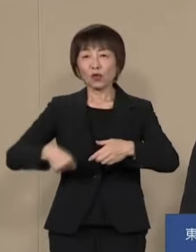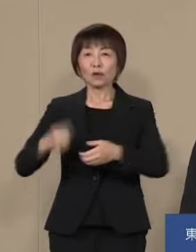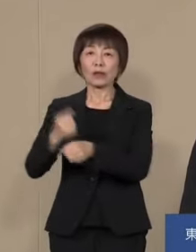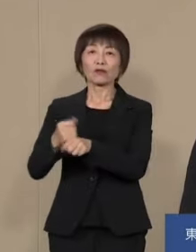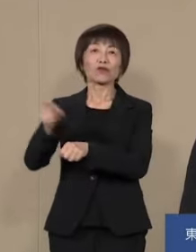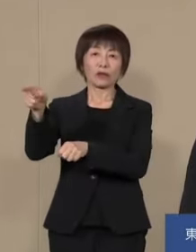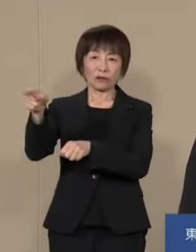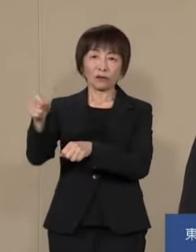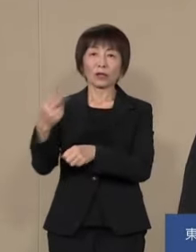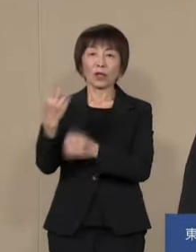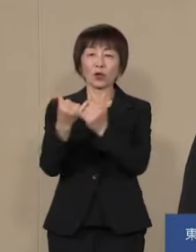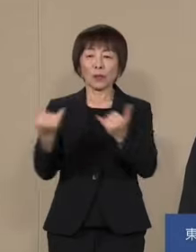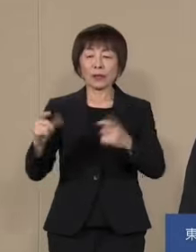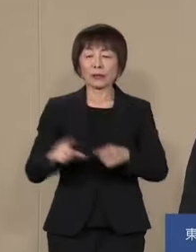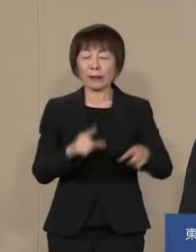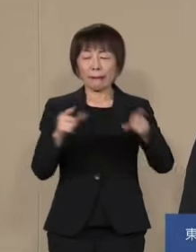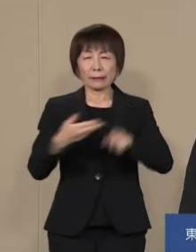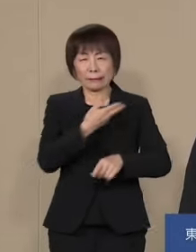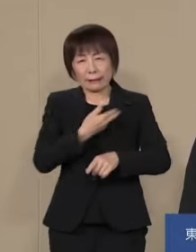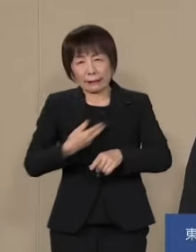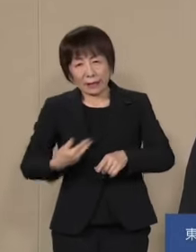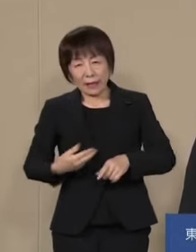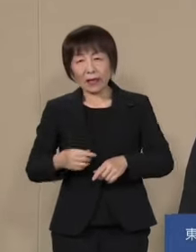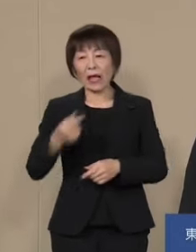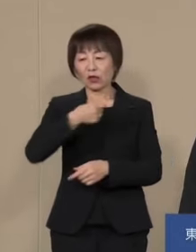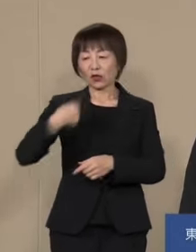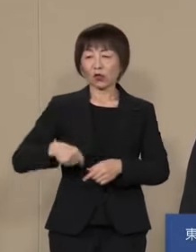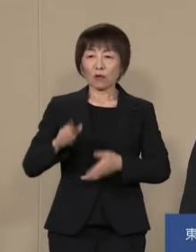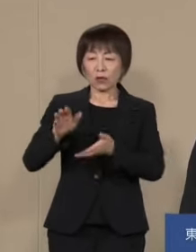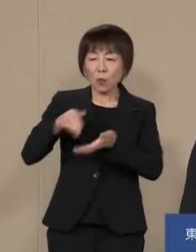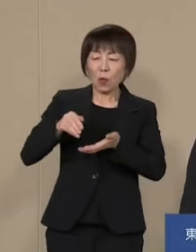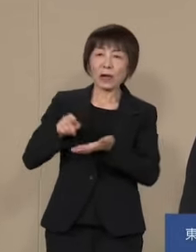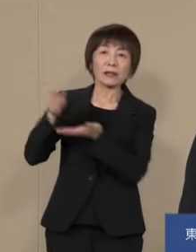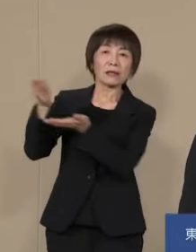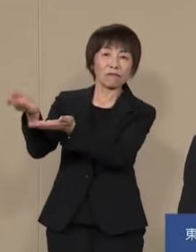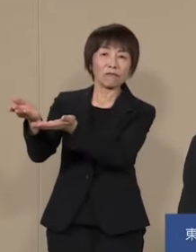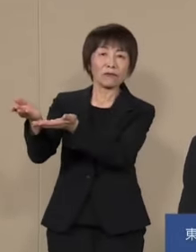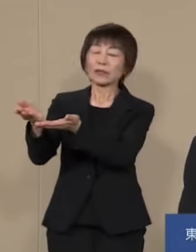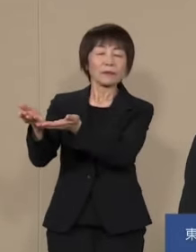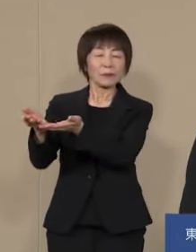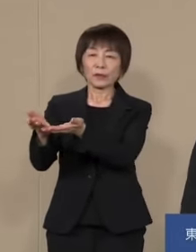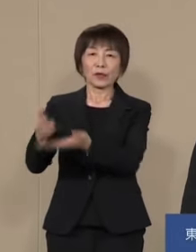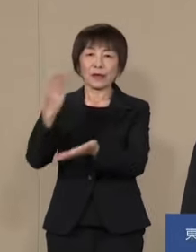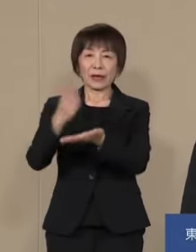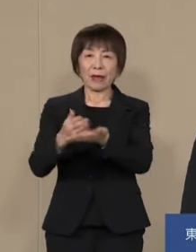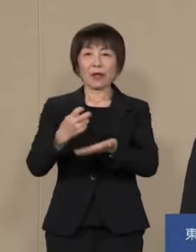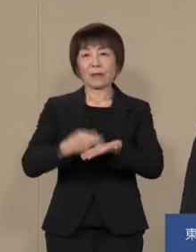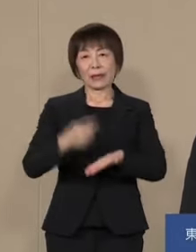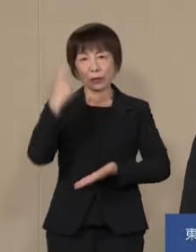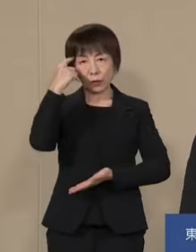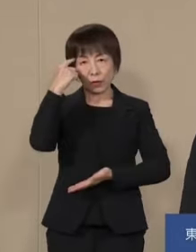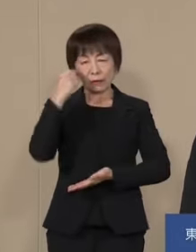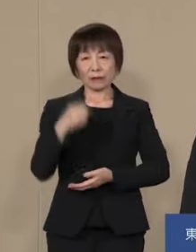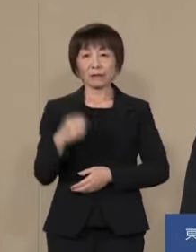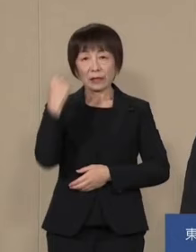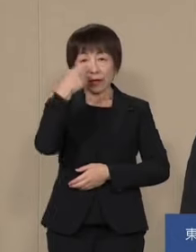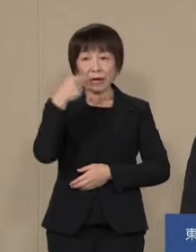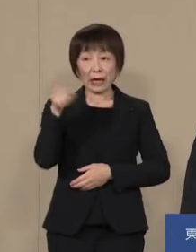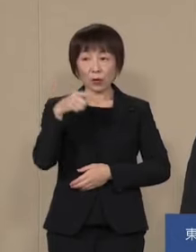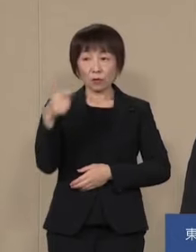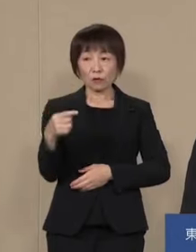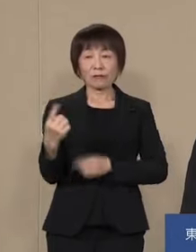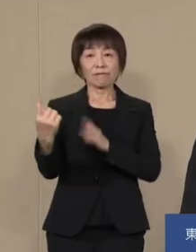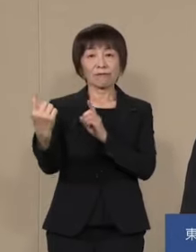都民の生活を犠牲にしながら中国に設けさせるとこういったことはやめるべきではないかという風に思いますまた外国人に